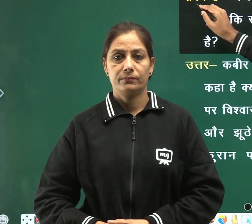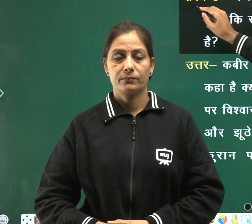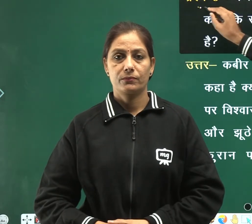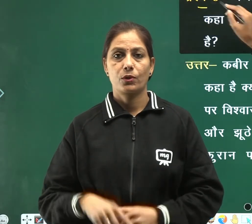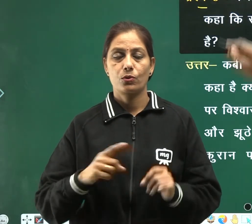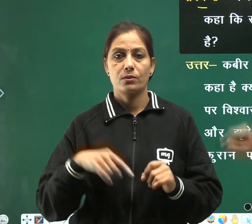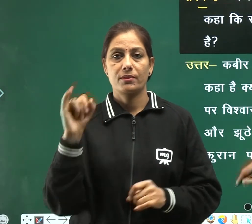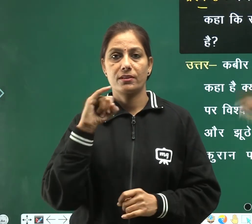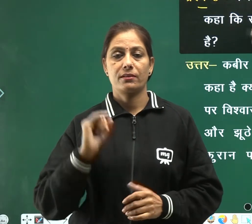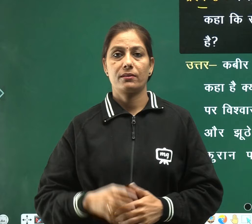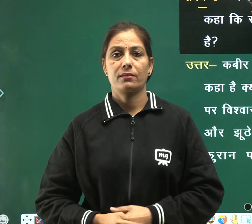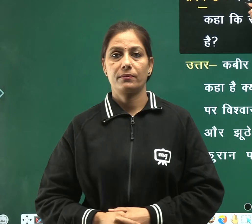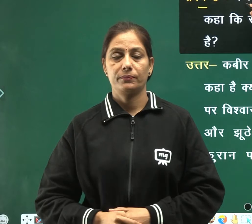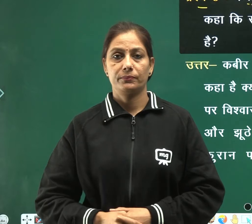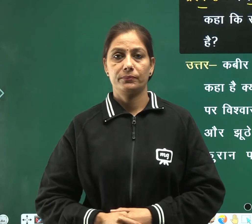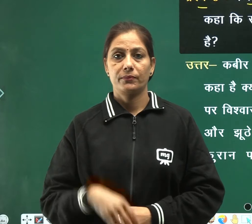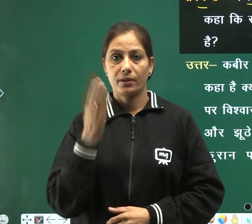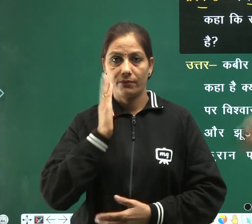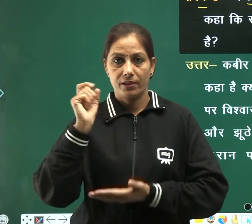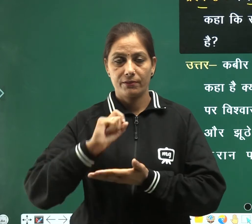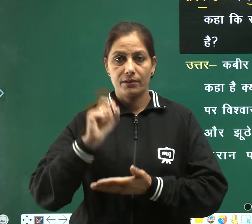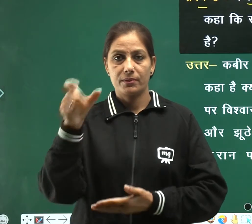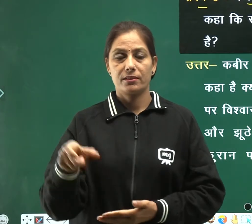प्रश्न 6, कबीर ने